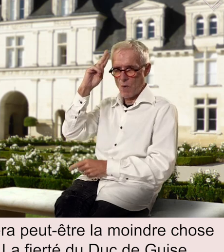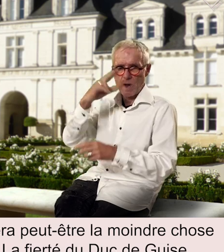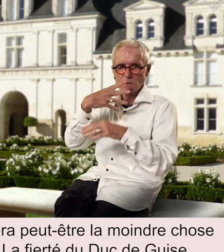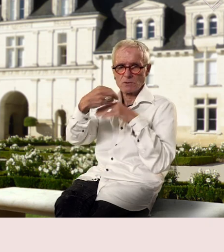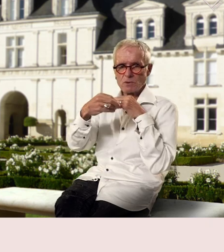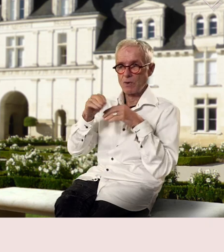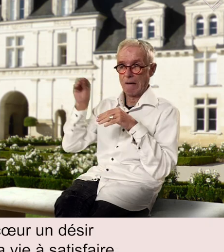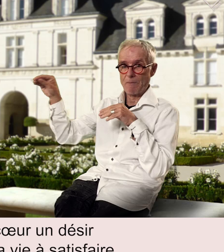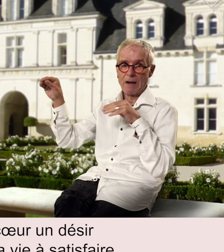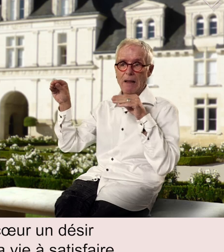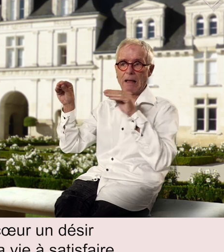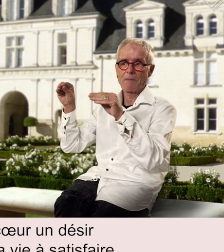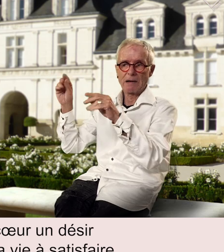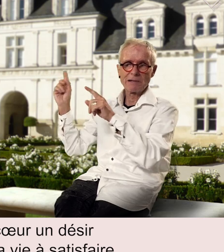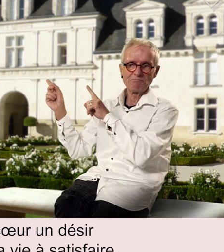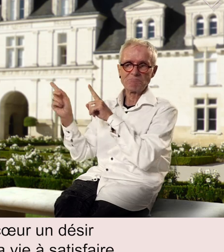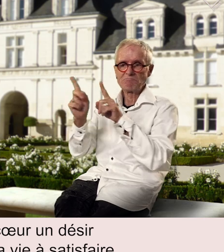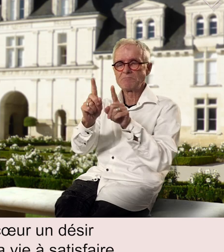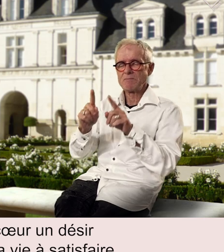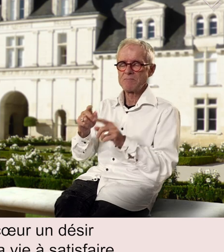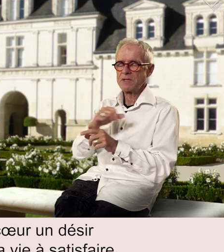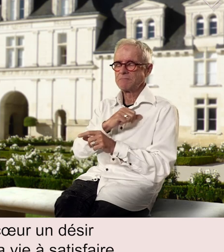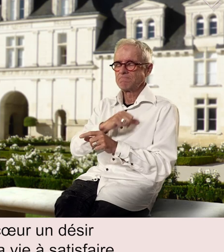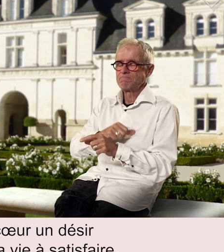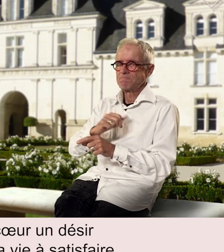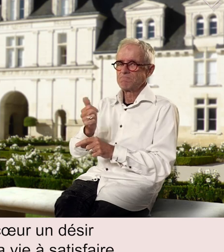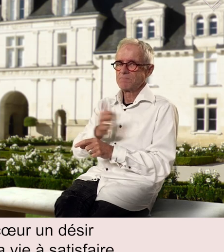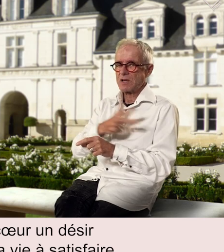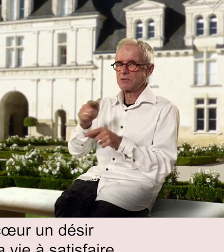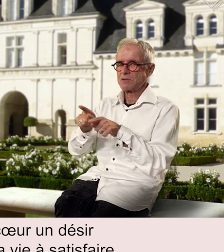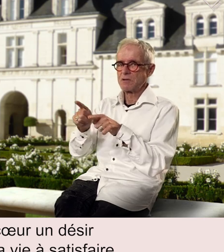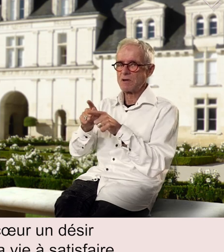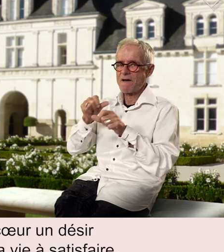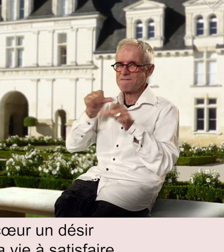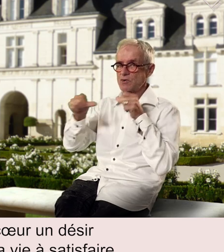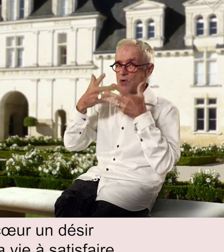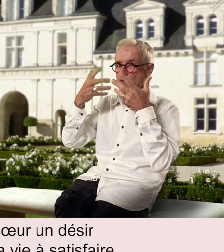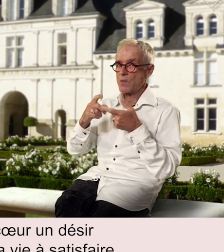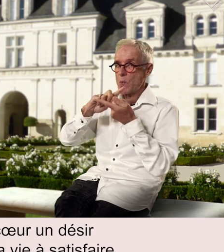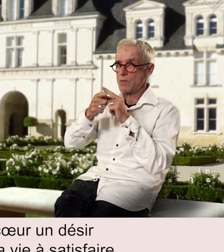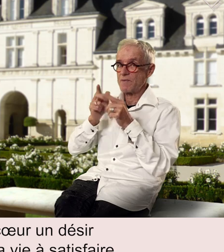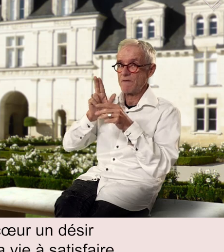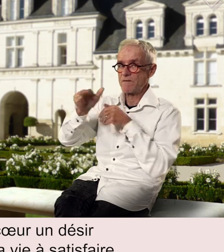deux, mais elles gravèrent dans son cœur un désir de vengeance qu'il travailla toute sa vie à satisfaire.